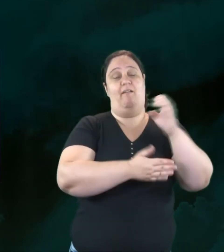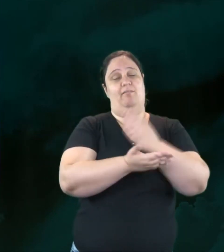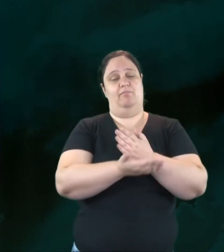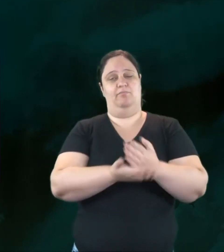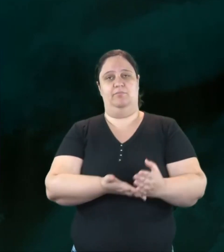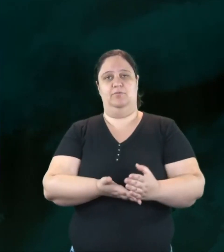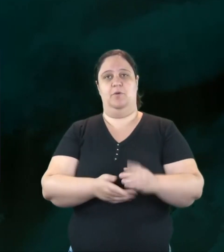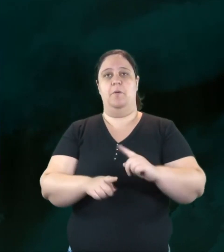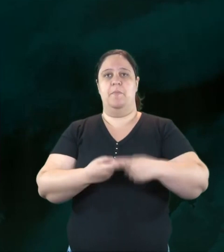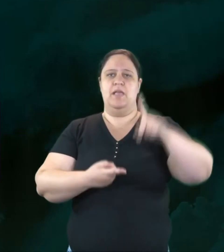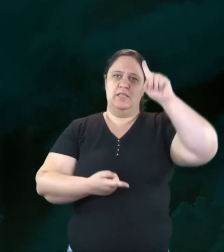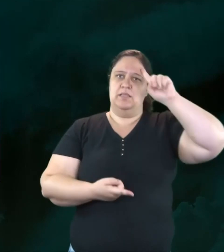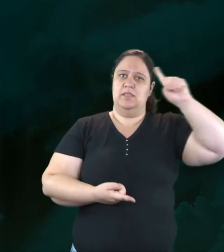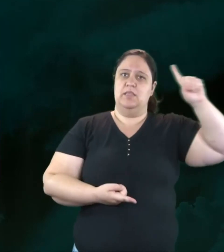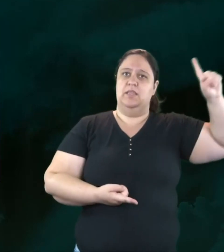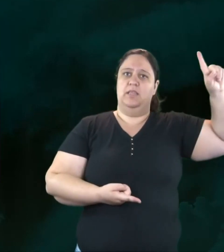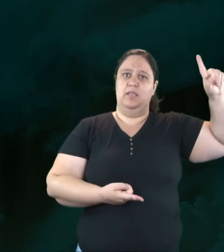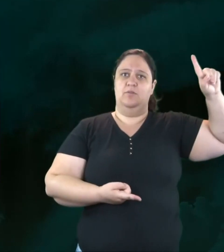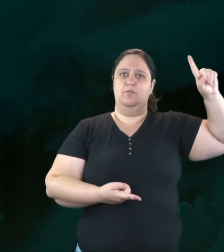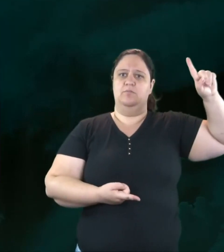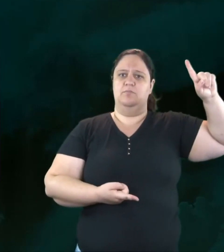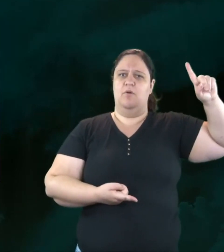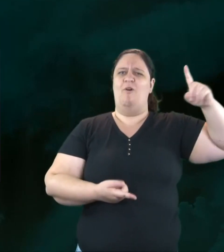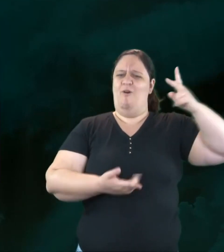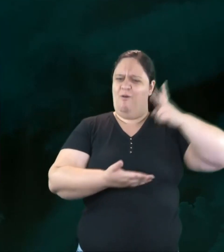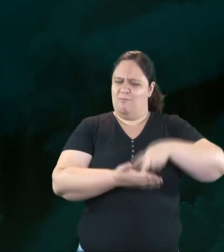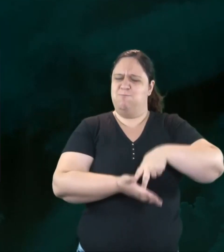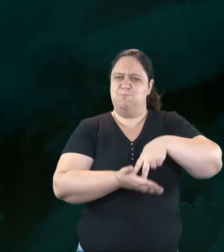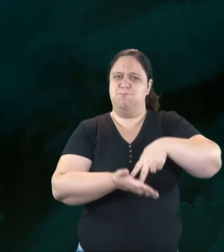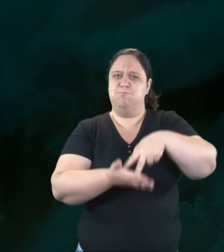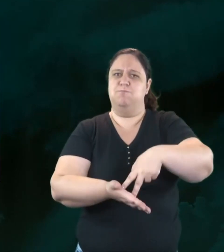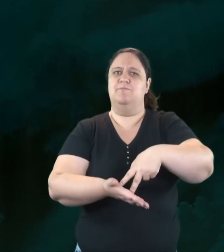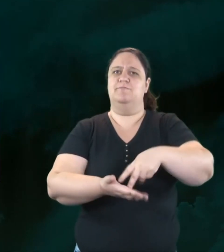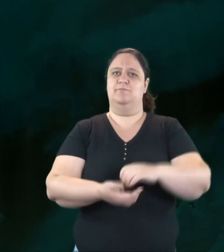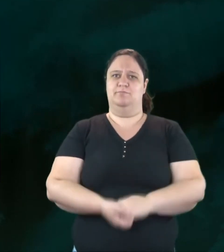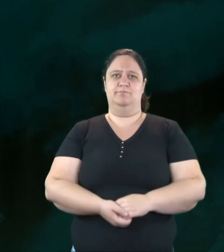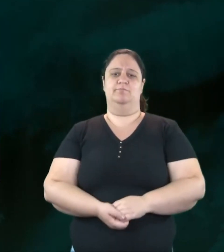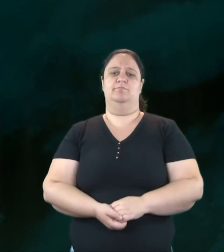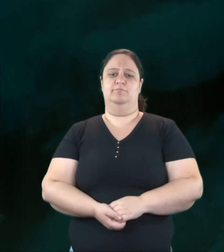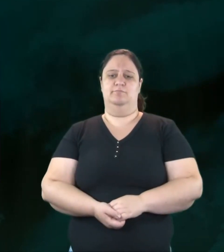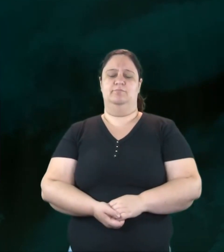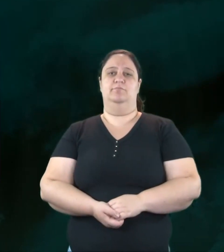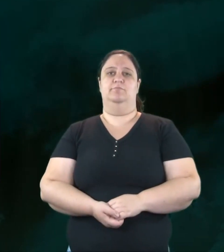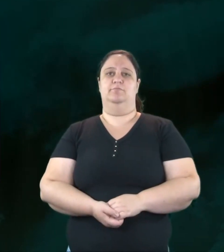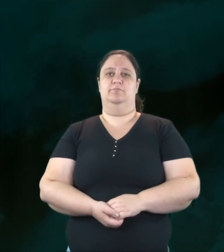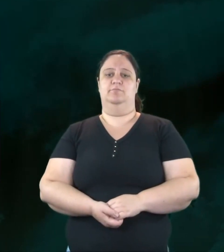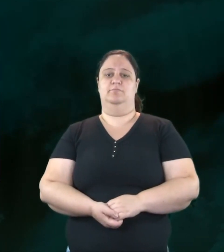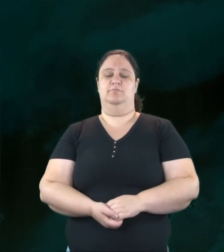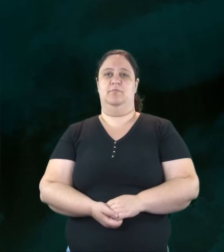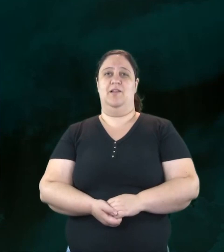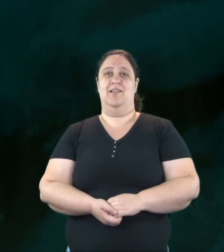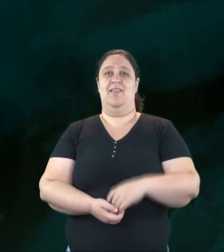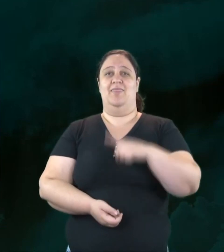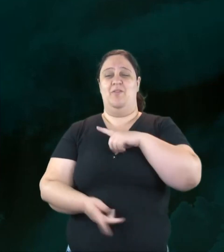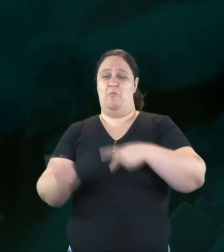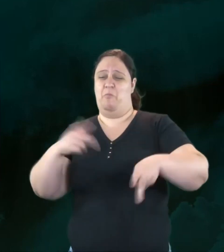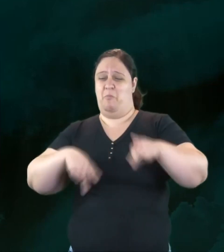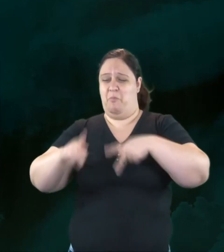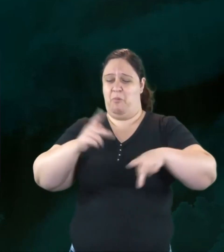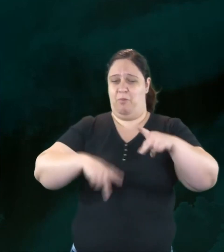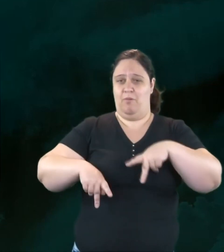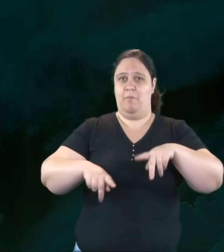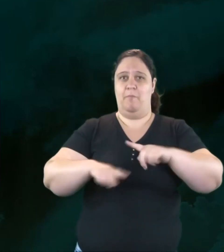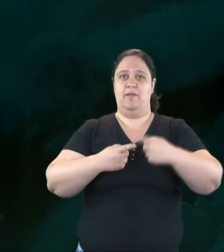Mas Deus não desistiu da sua vontade eterna. Dentre tantos povos, Deus foi chamar um